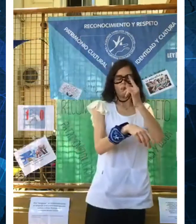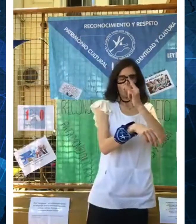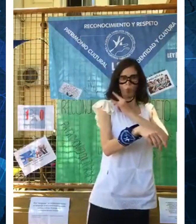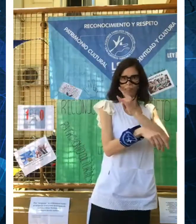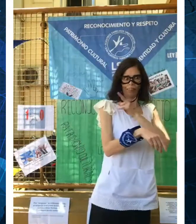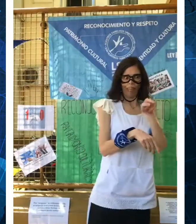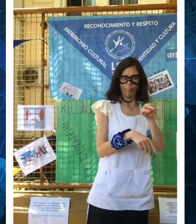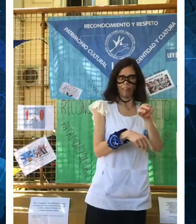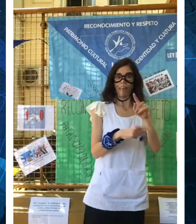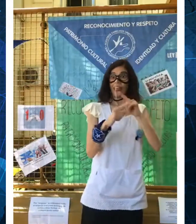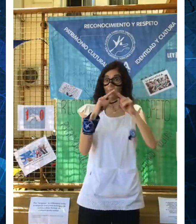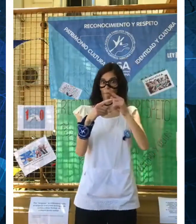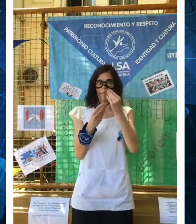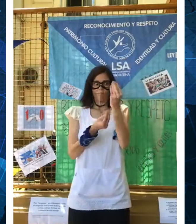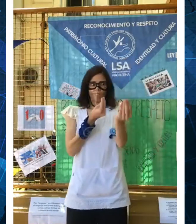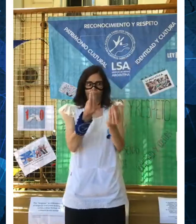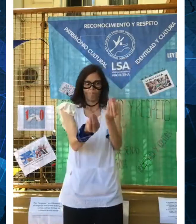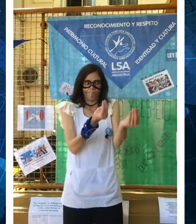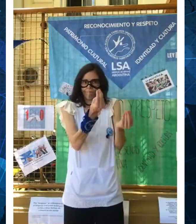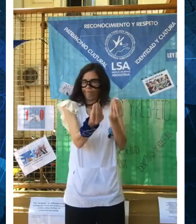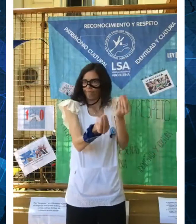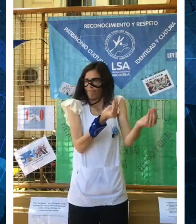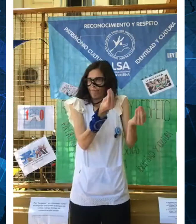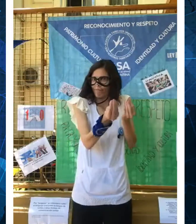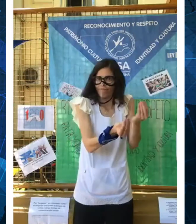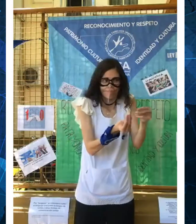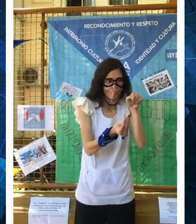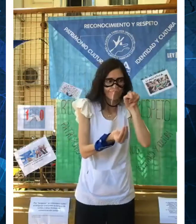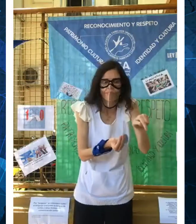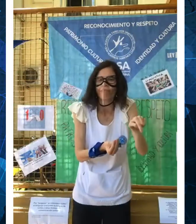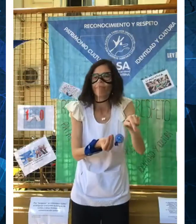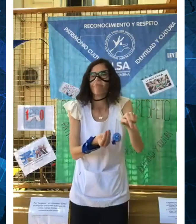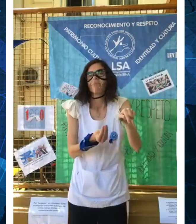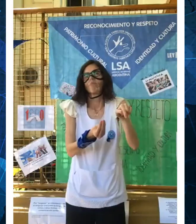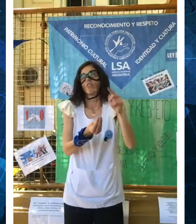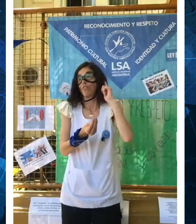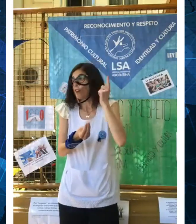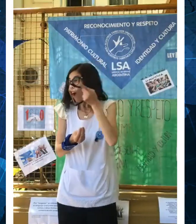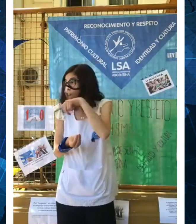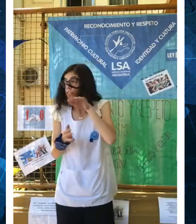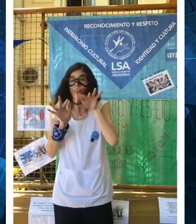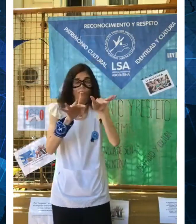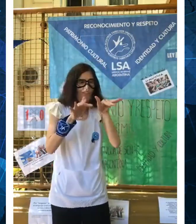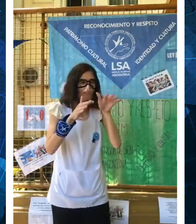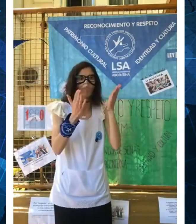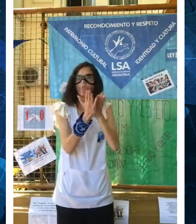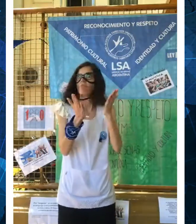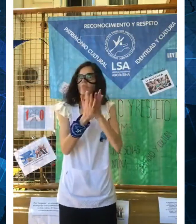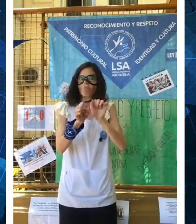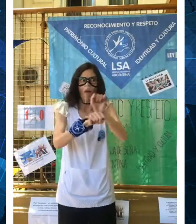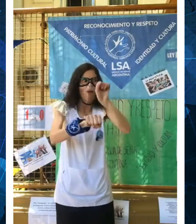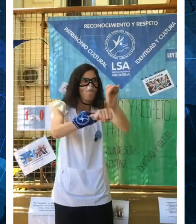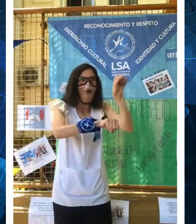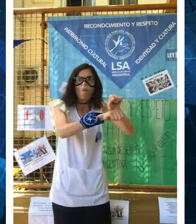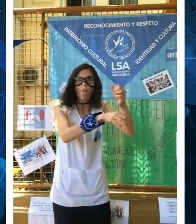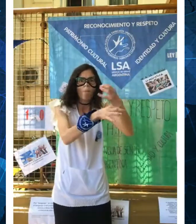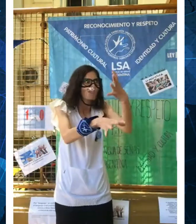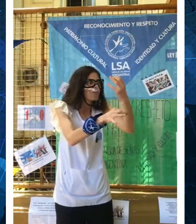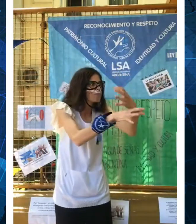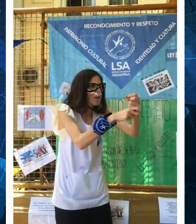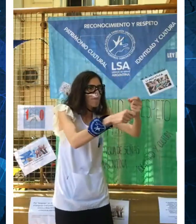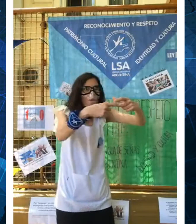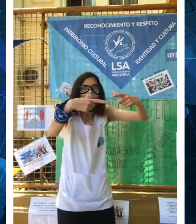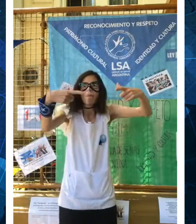después acceder a la educación secundaria y posteriormente a los espacios de educación superior, a las universidades con intérpretes,